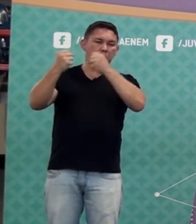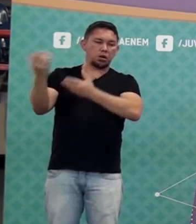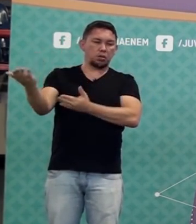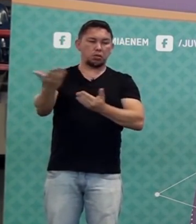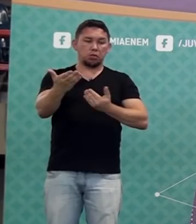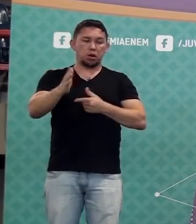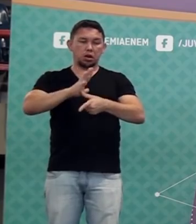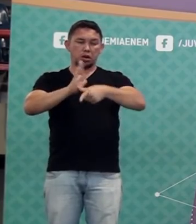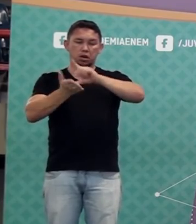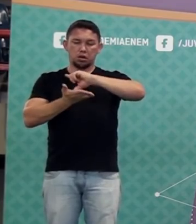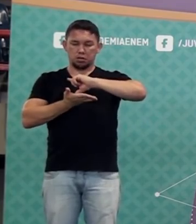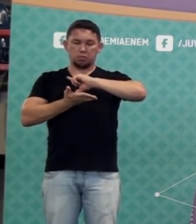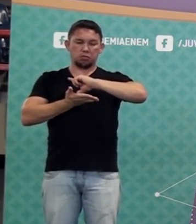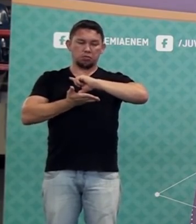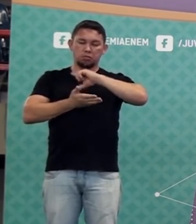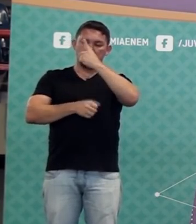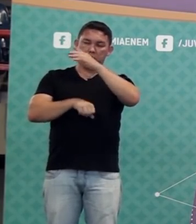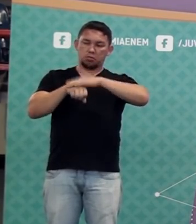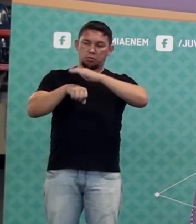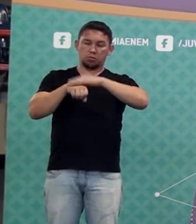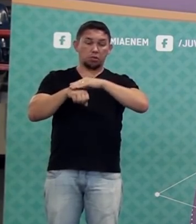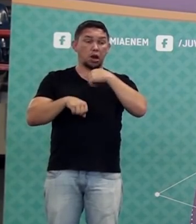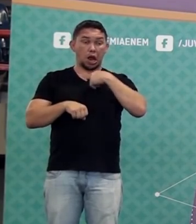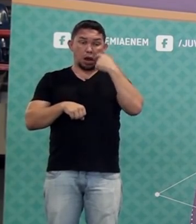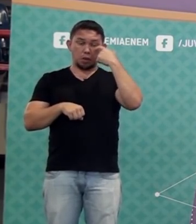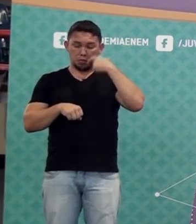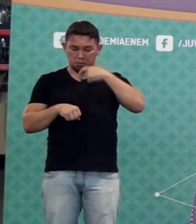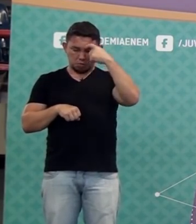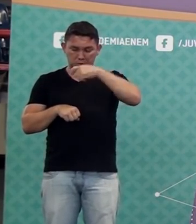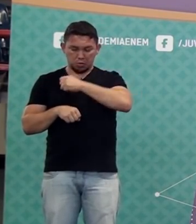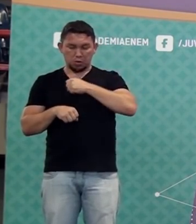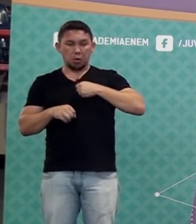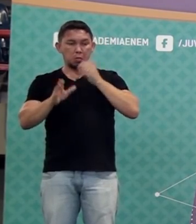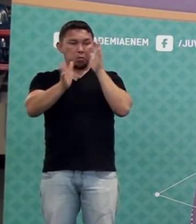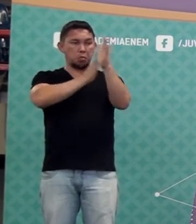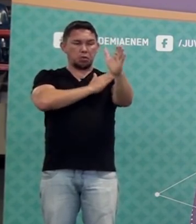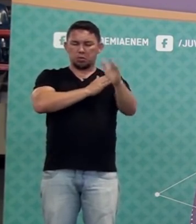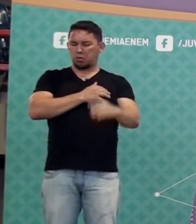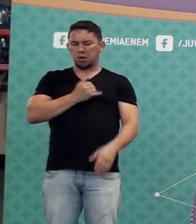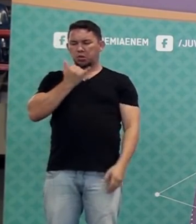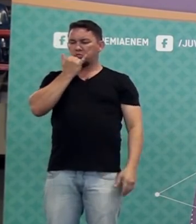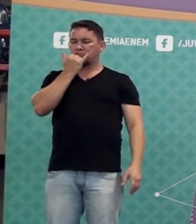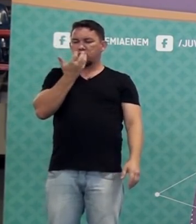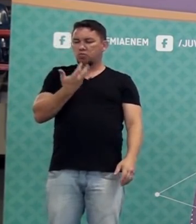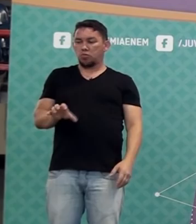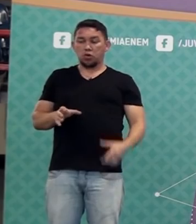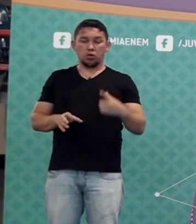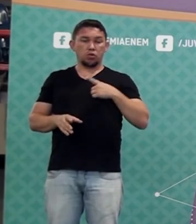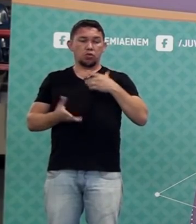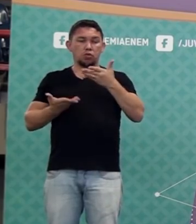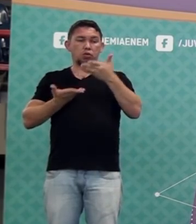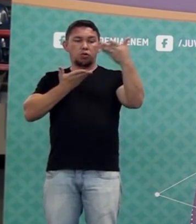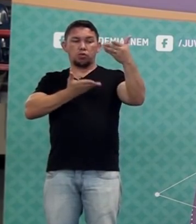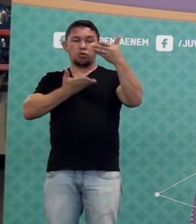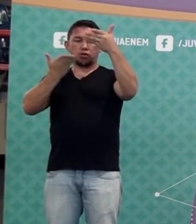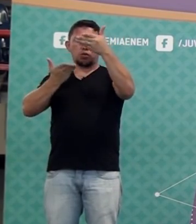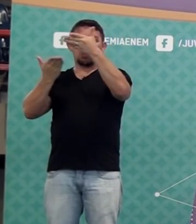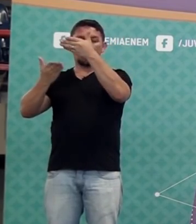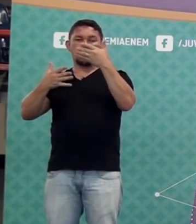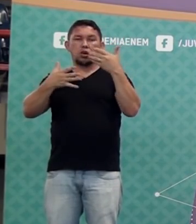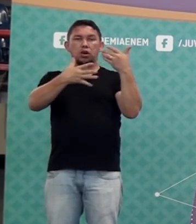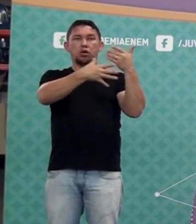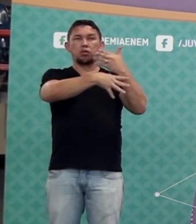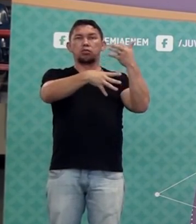sua condenação, o Sócrates poderia ter fugido, ele preferiu enfrentar a morte. Foi convidado por várias cidades. Na verdade,